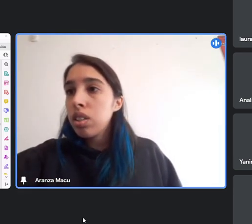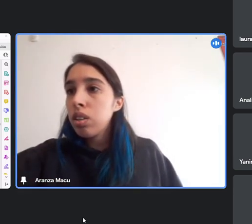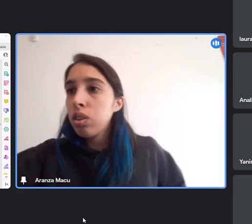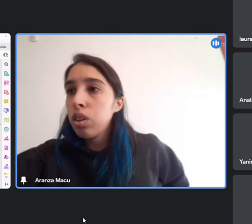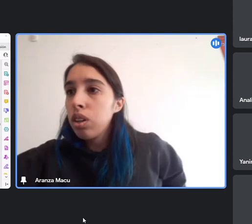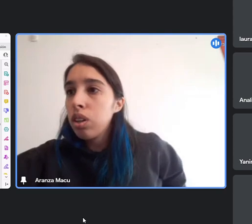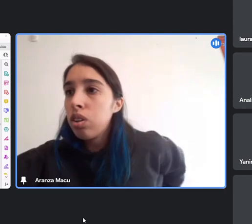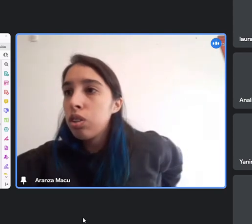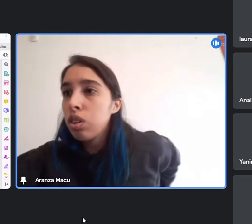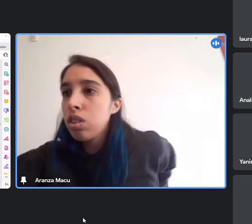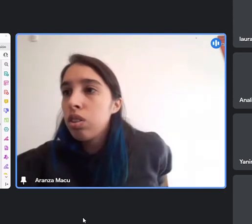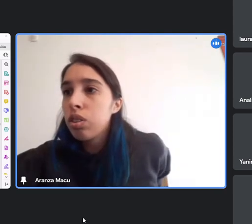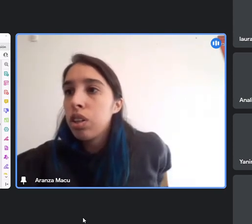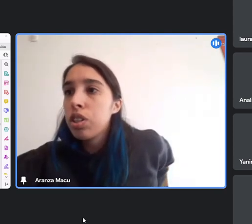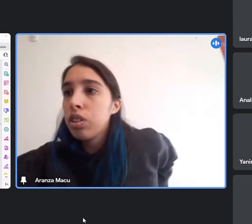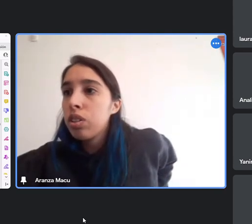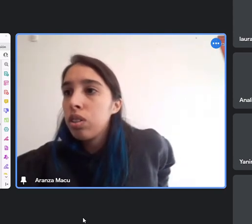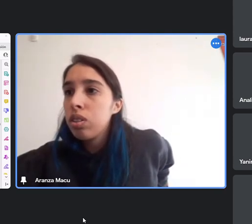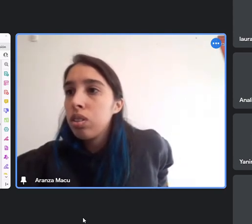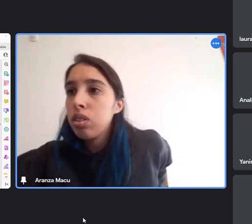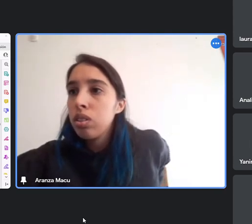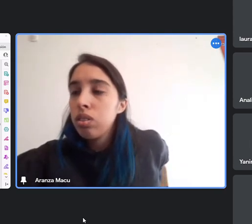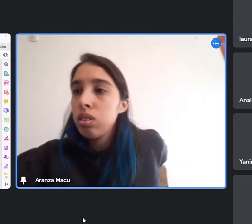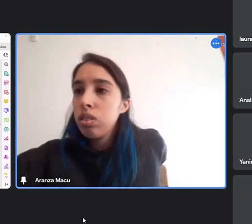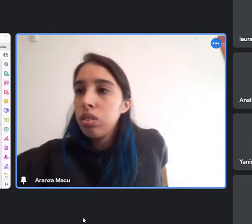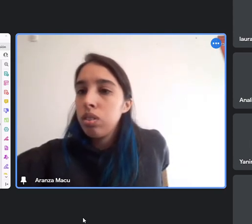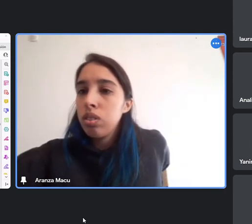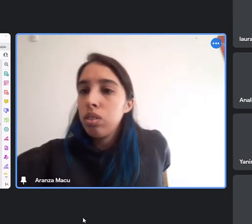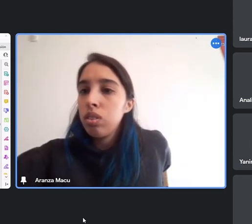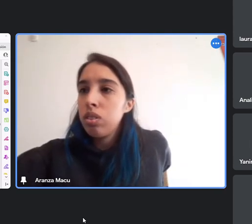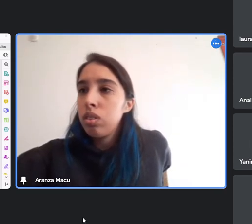Sí, lo estoy haciendo, estoy leyendo.